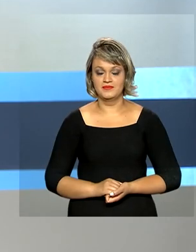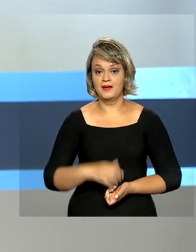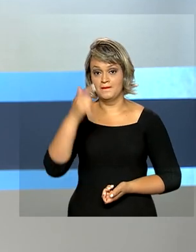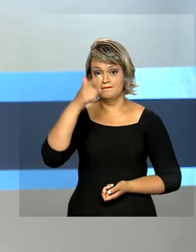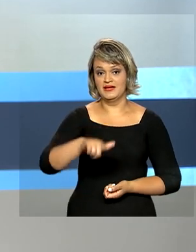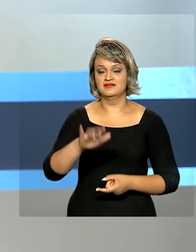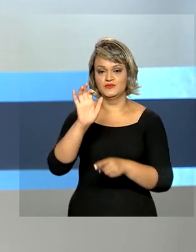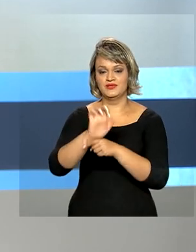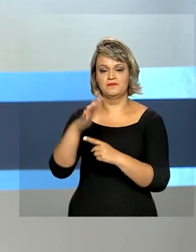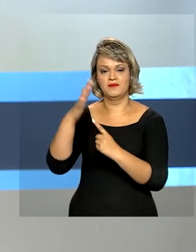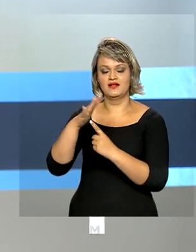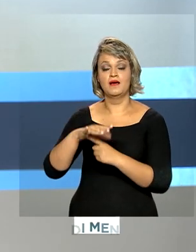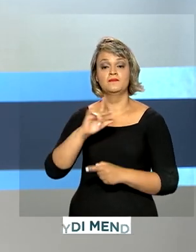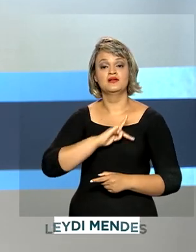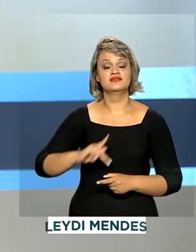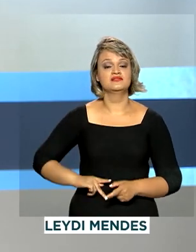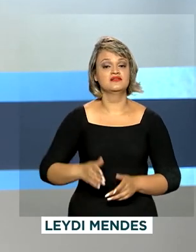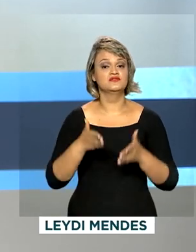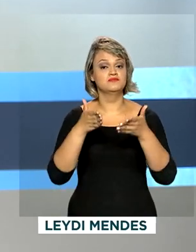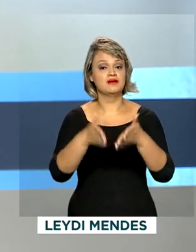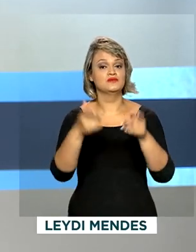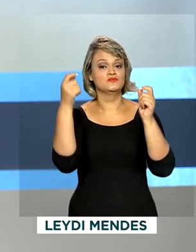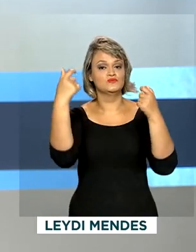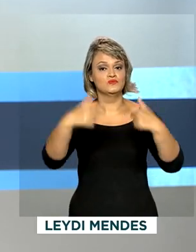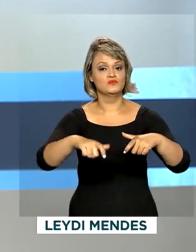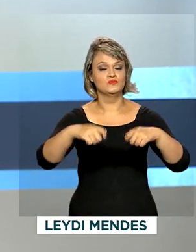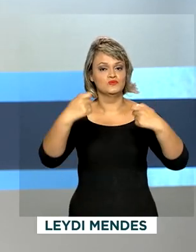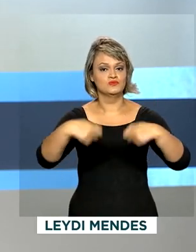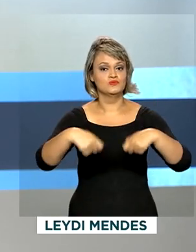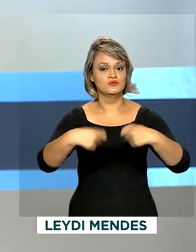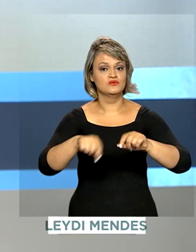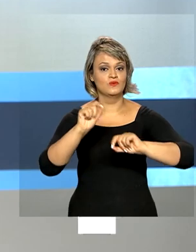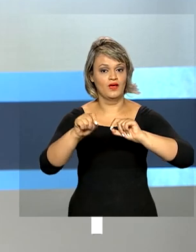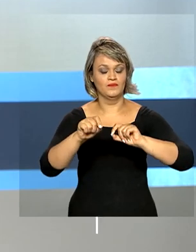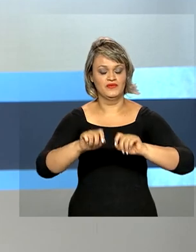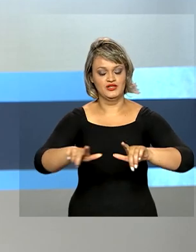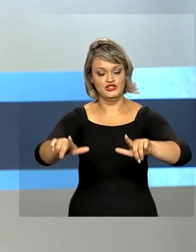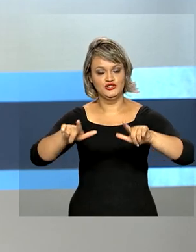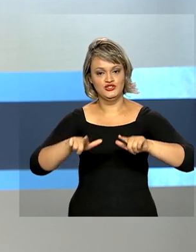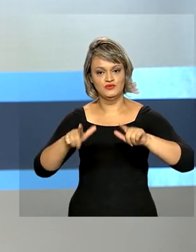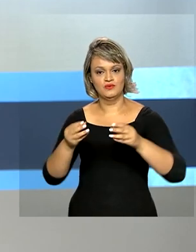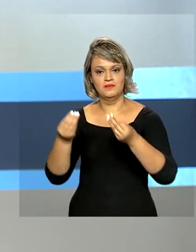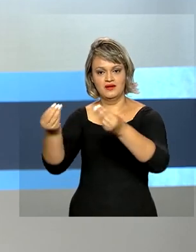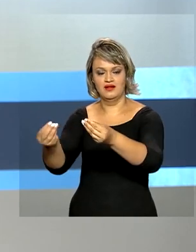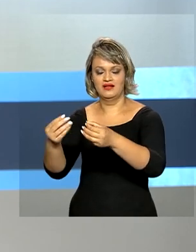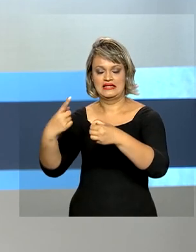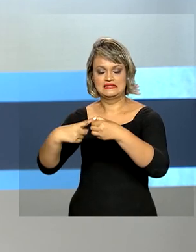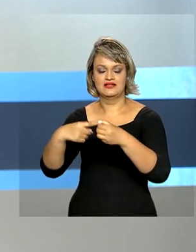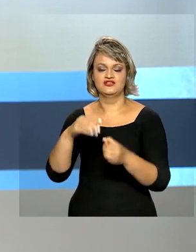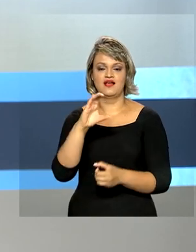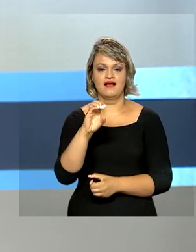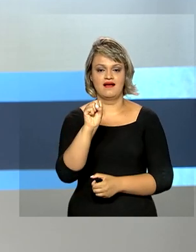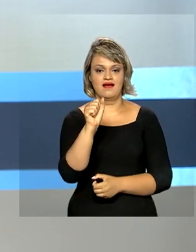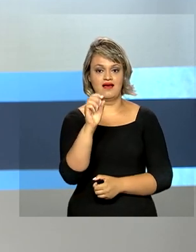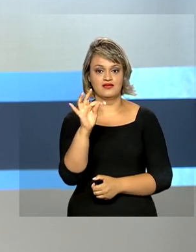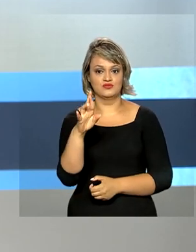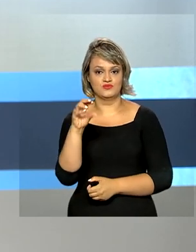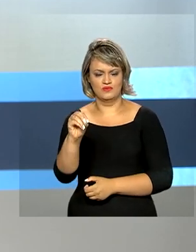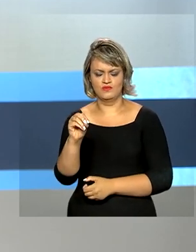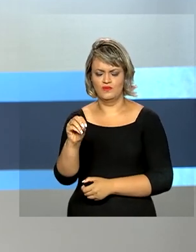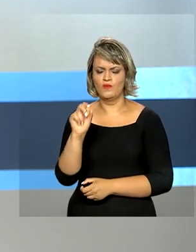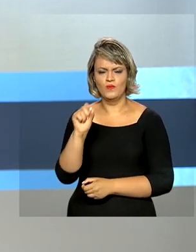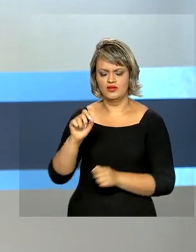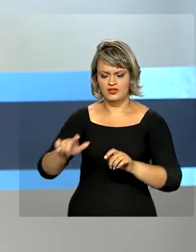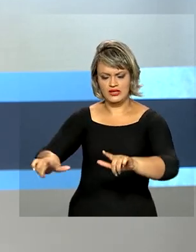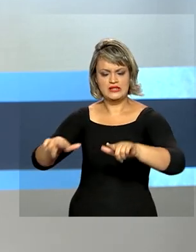Ainda no Paraná, o presidente Bolsonaro entregou títulos rurais para assentados do município de Castro. No estado, foram mais de 5